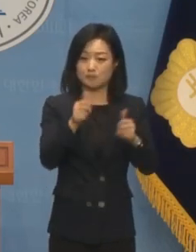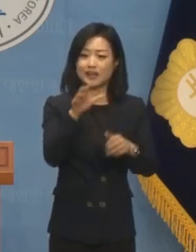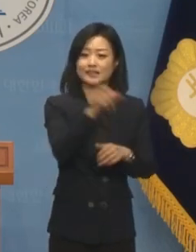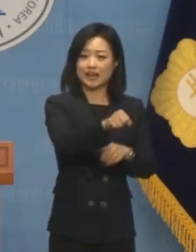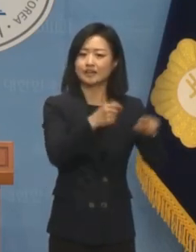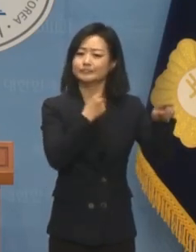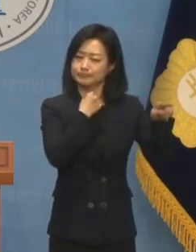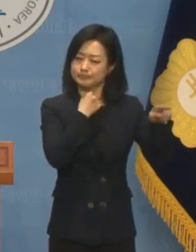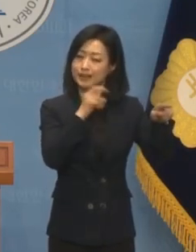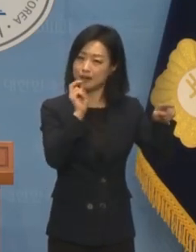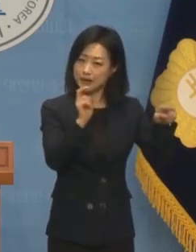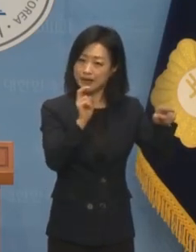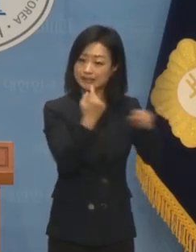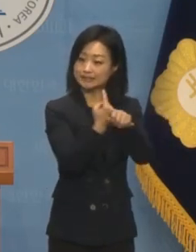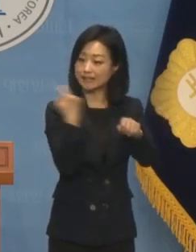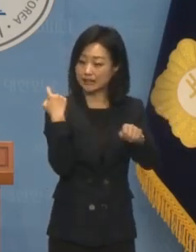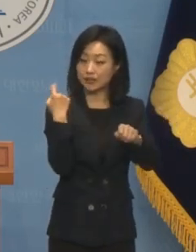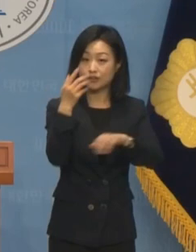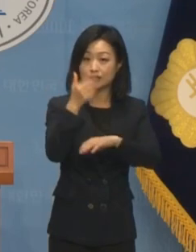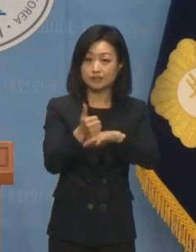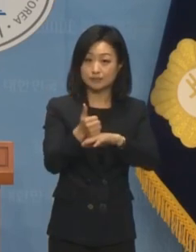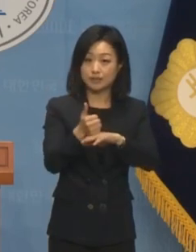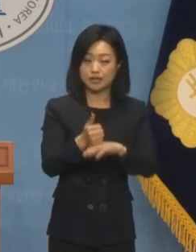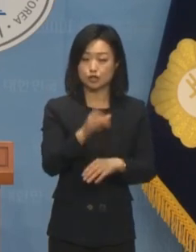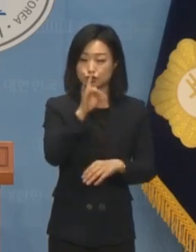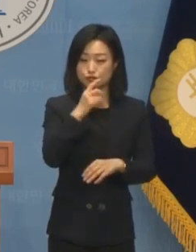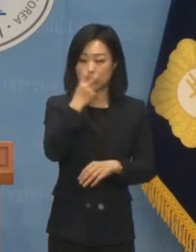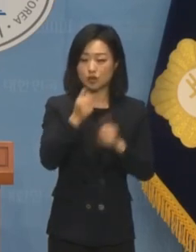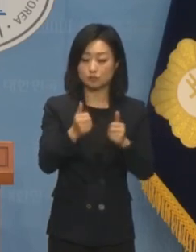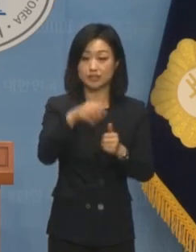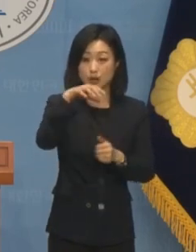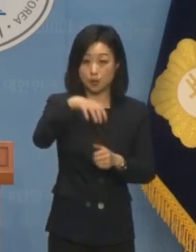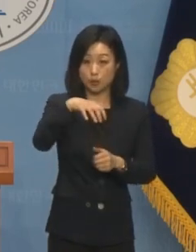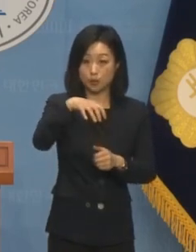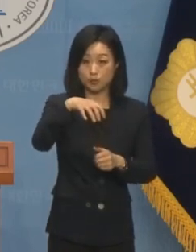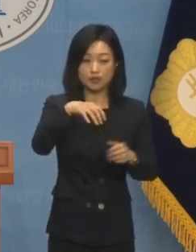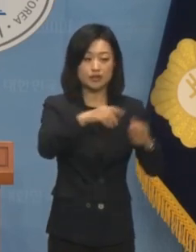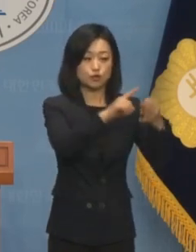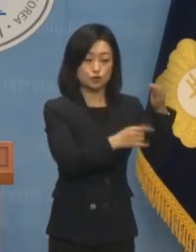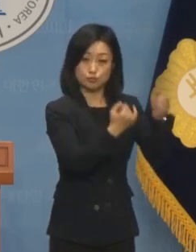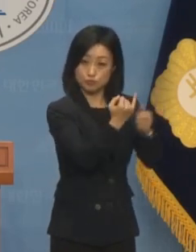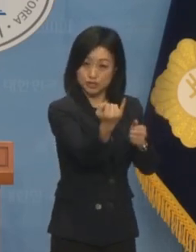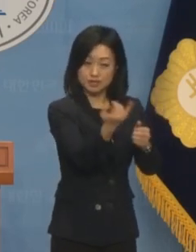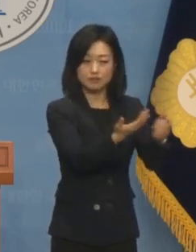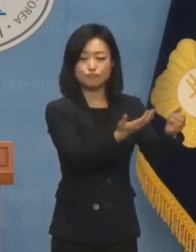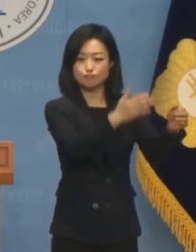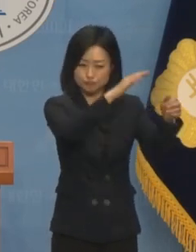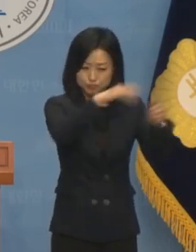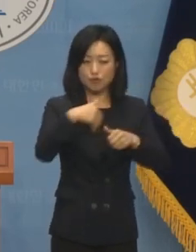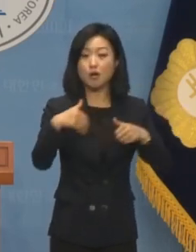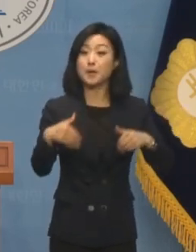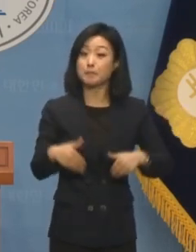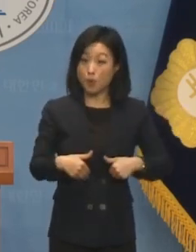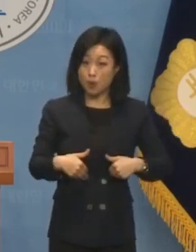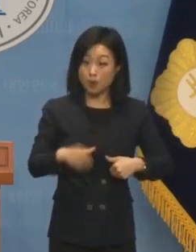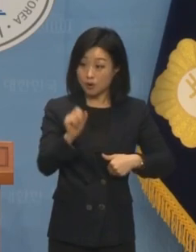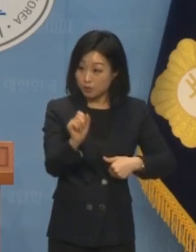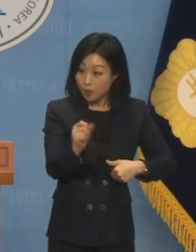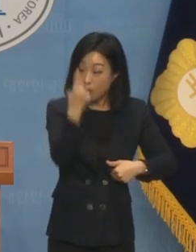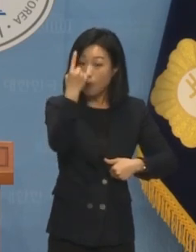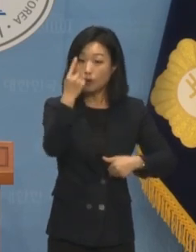장입니다 작년말 서울 중앙지검장이 김건희 여사 소환 의견을 냈고 이일로 용산이 발칵